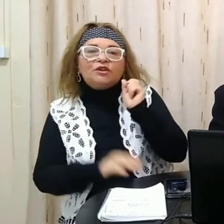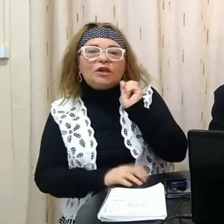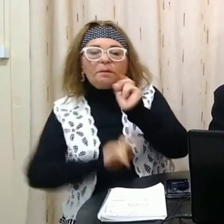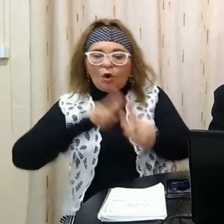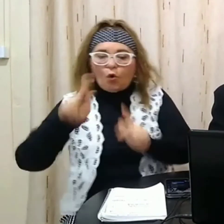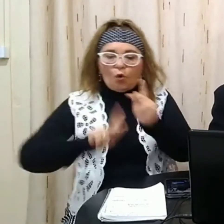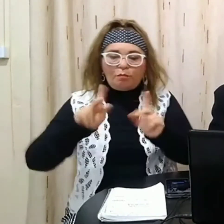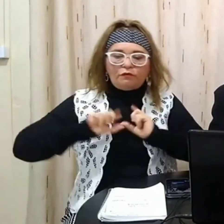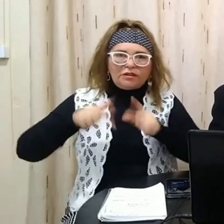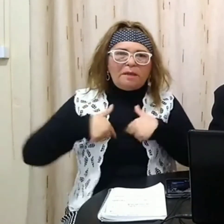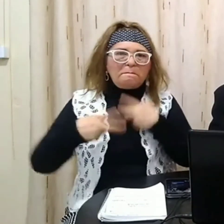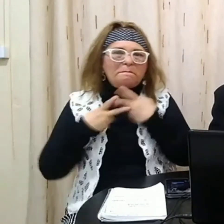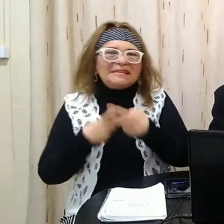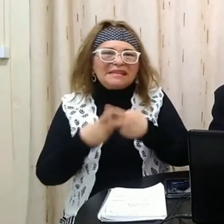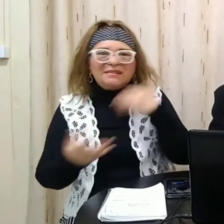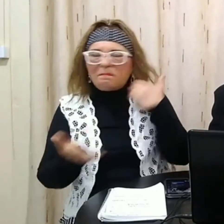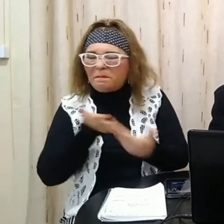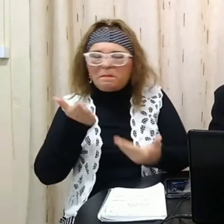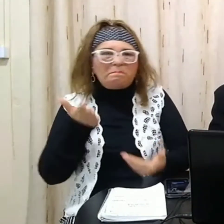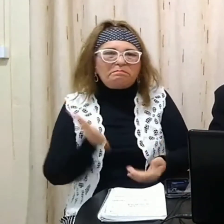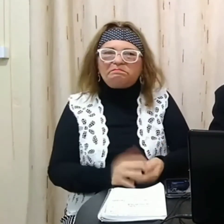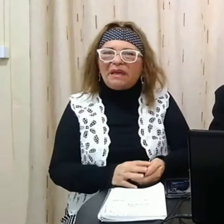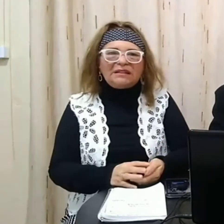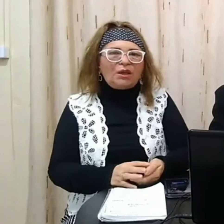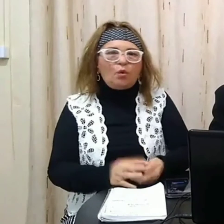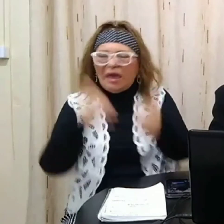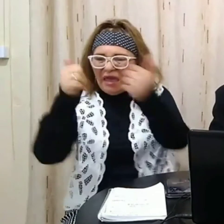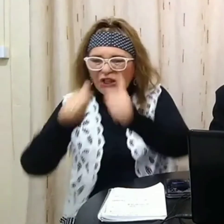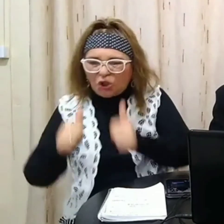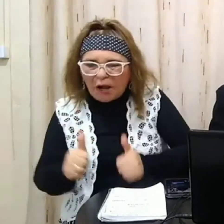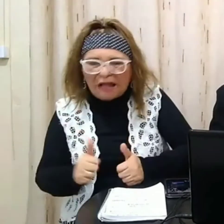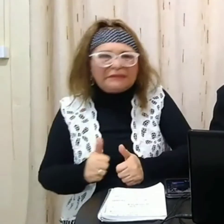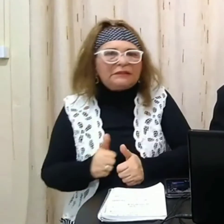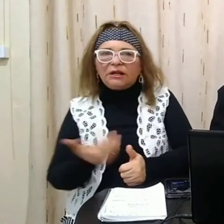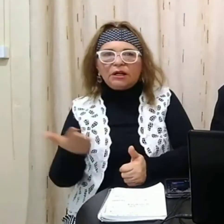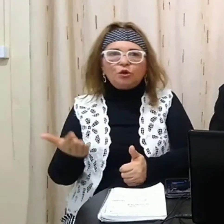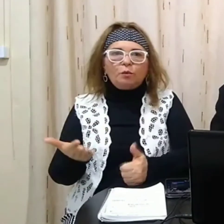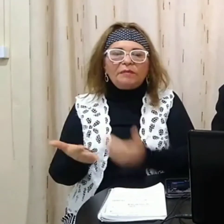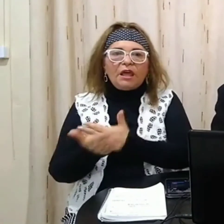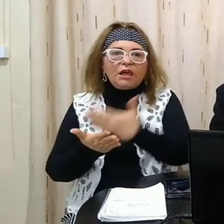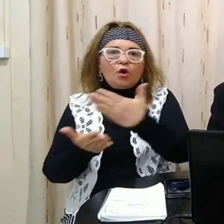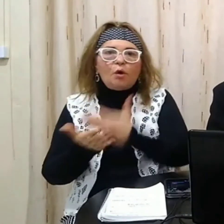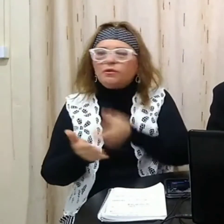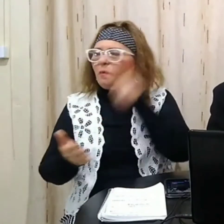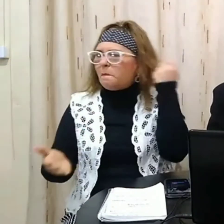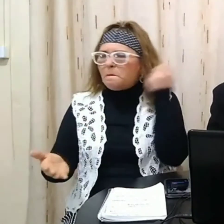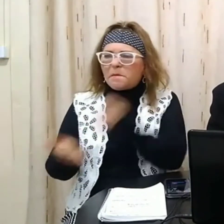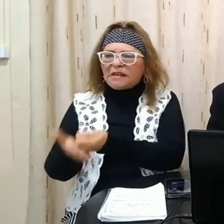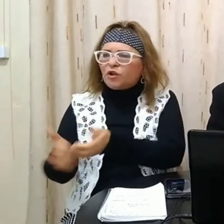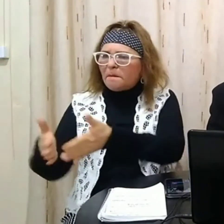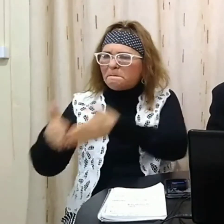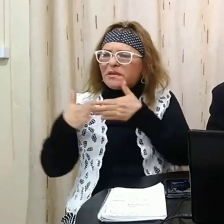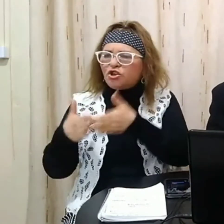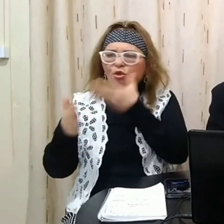povo ficou impaciente, o povo continuou idólatra e começou então a pressionar Arão.